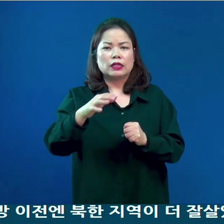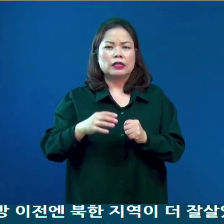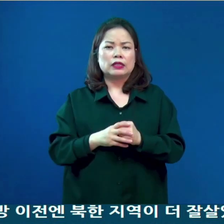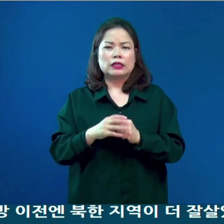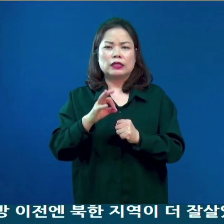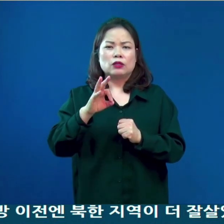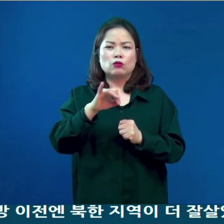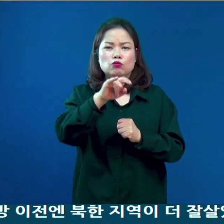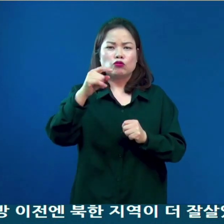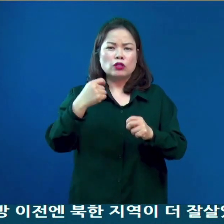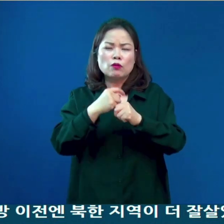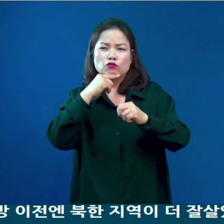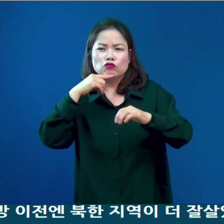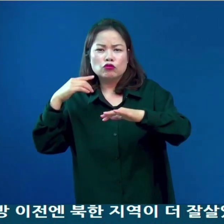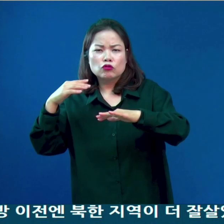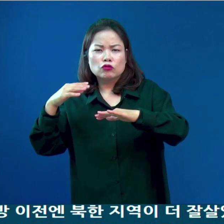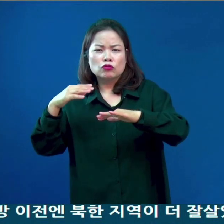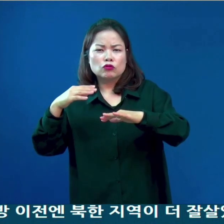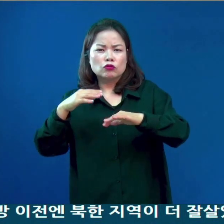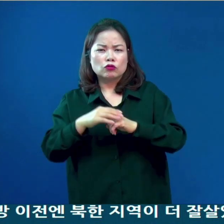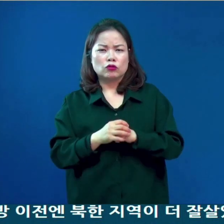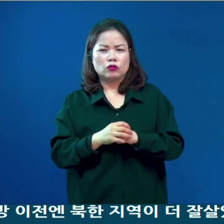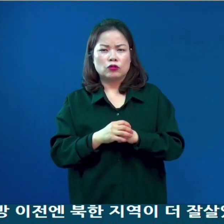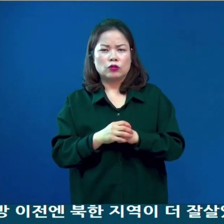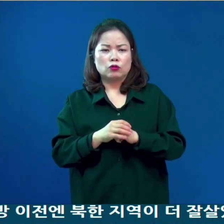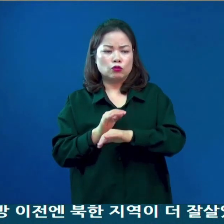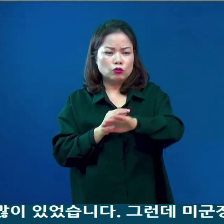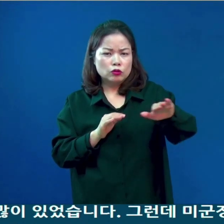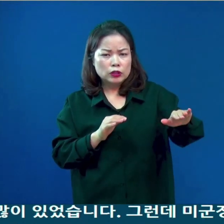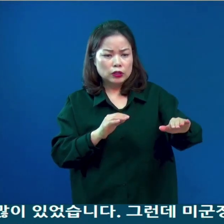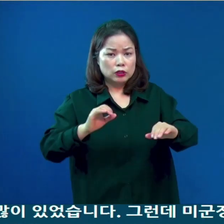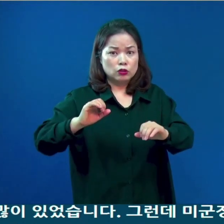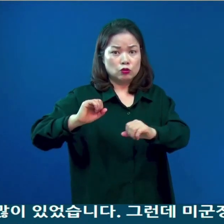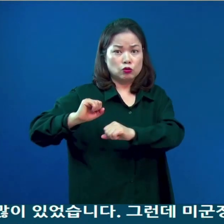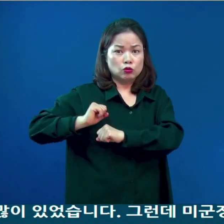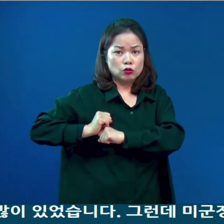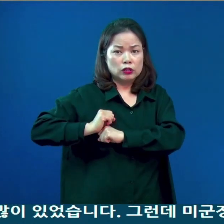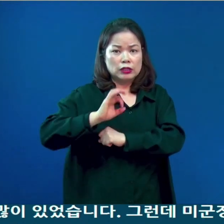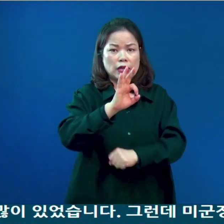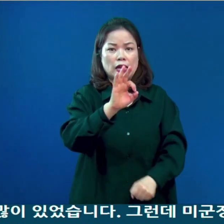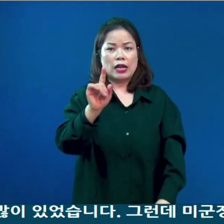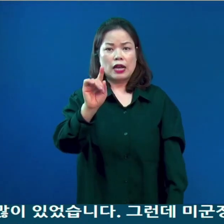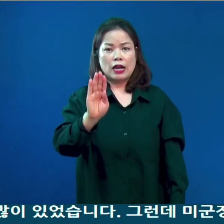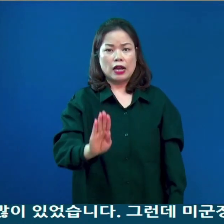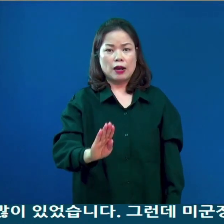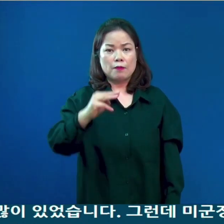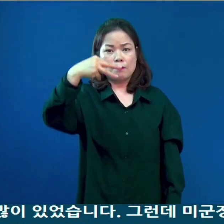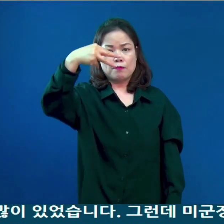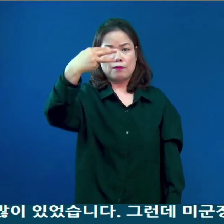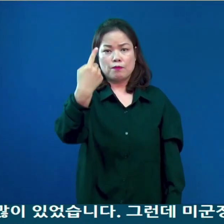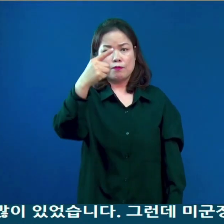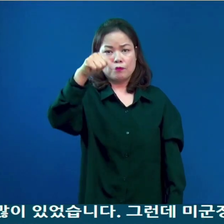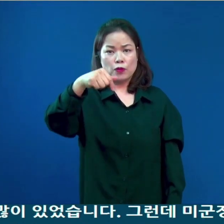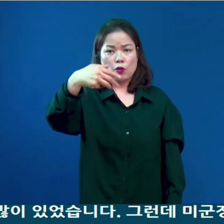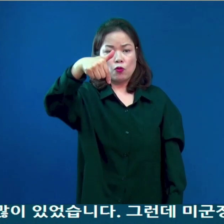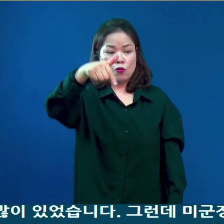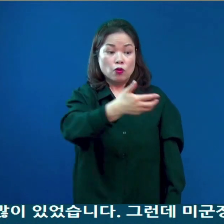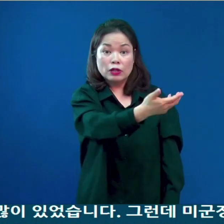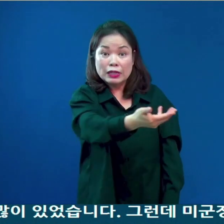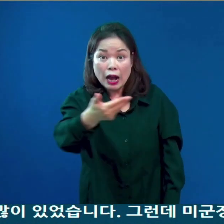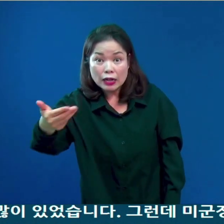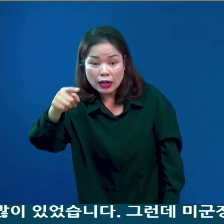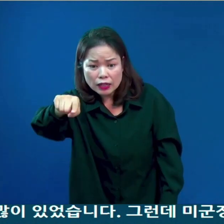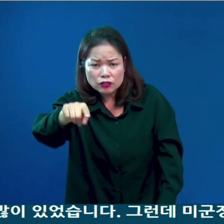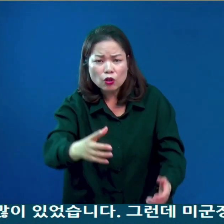통해서 북한 우리 국군이 압록강까지 갔지 않습니까? 거기서 이제 통일된다고 했는데